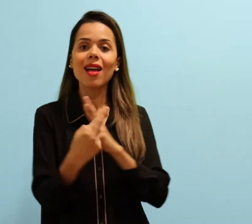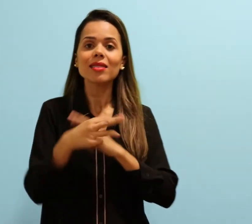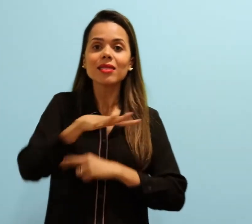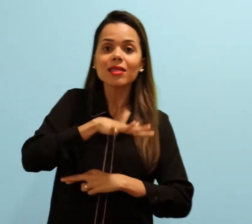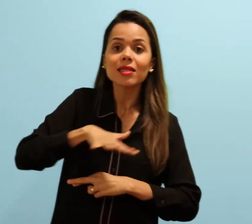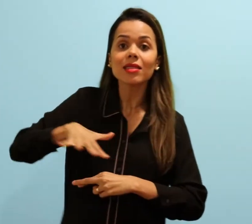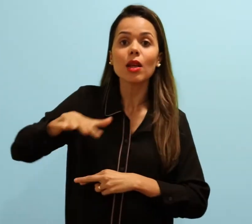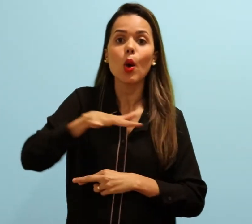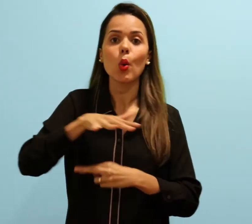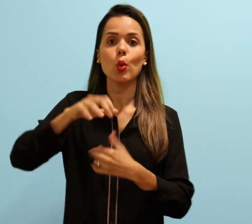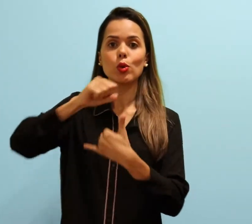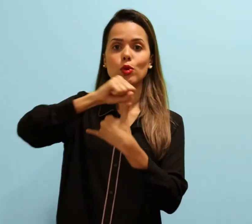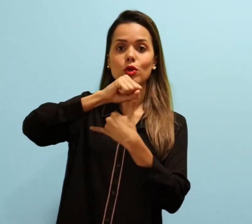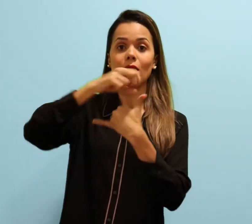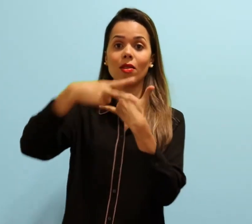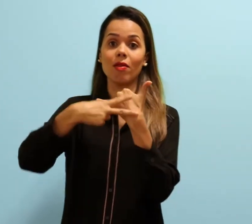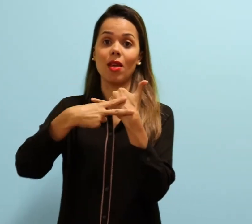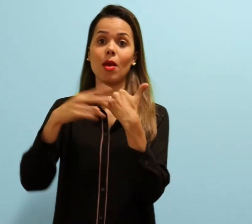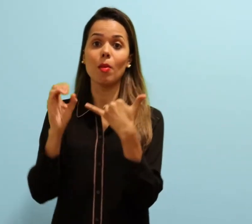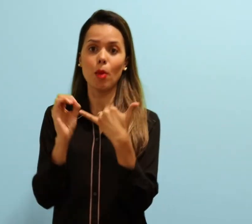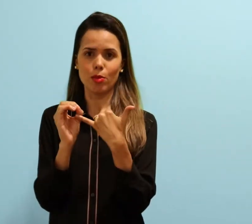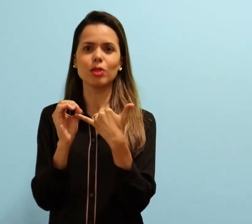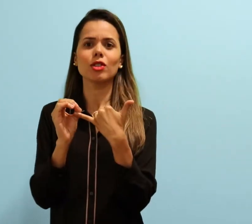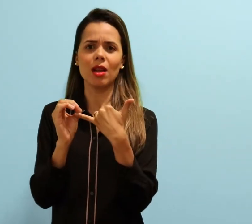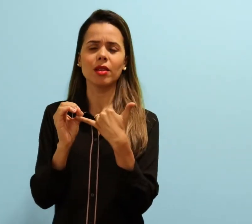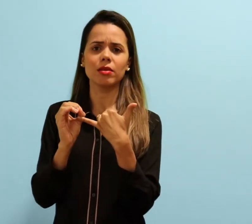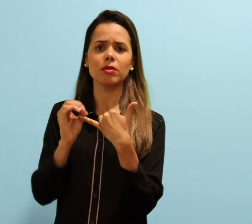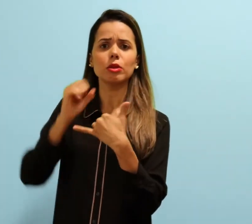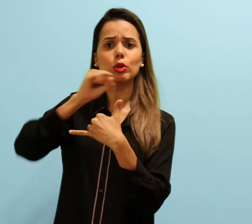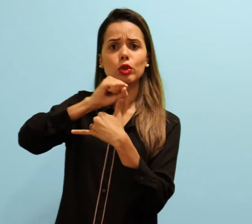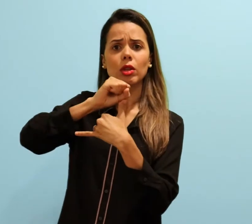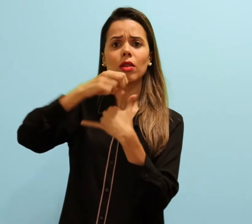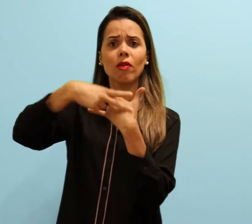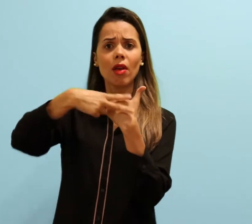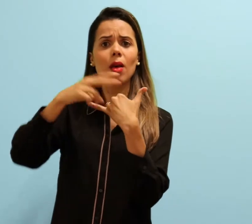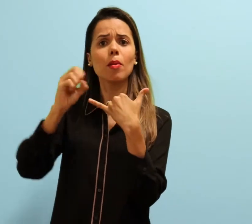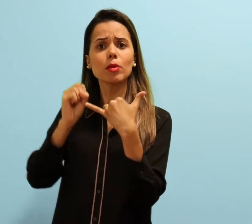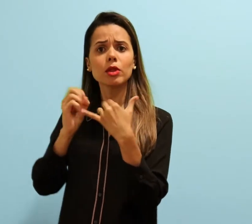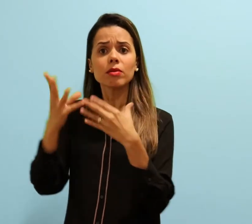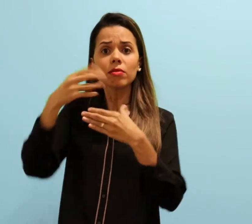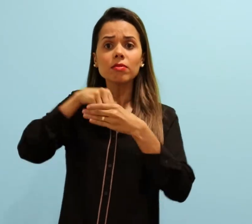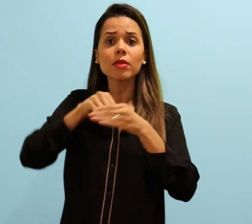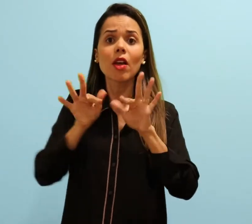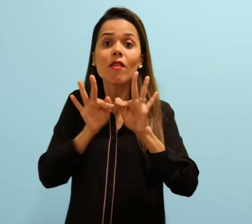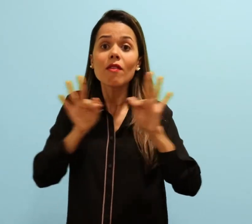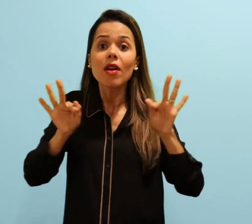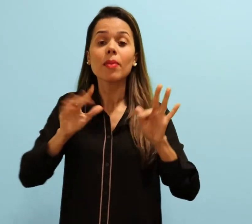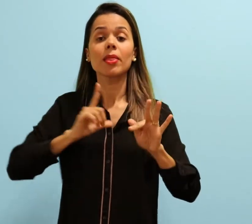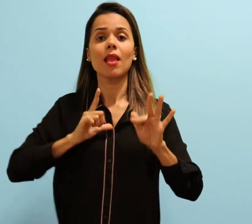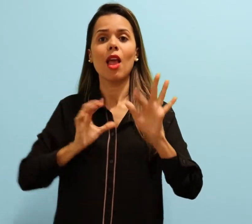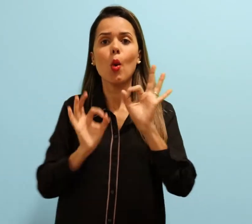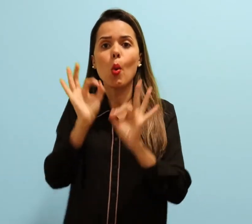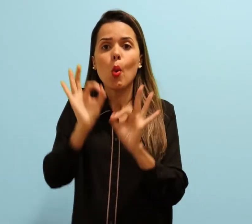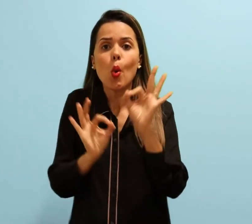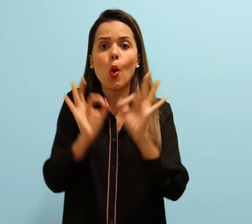sujeito, verbo e objeto. Todas essas unidades que compõem a sentença se